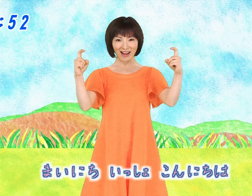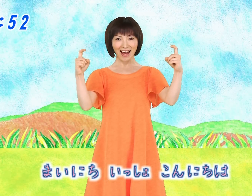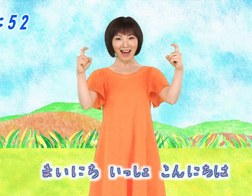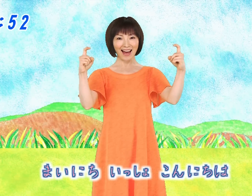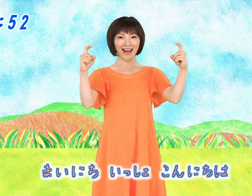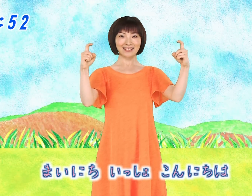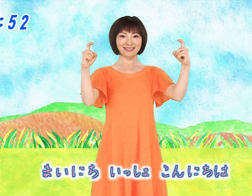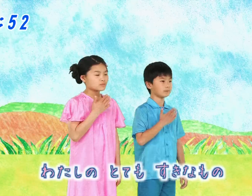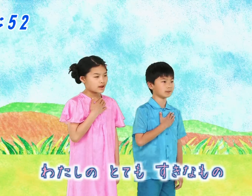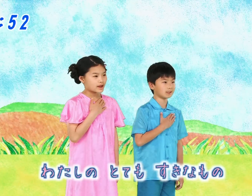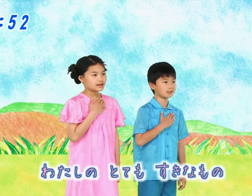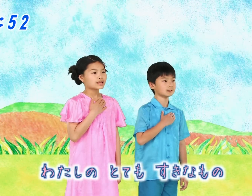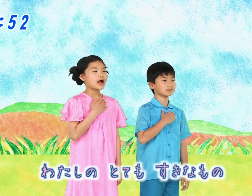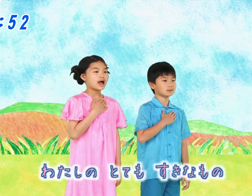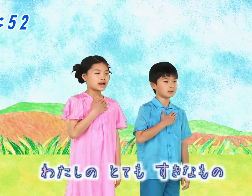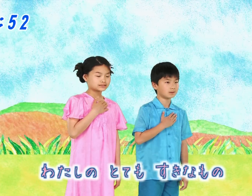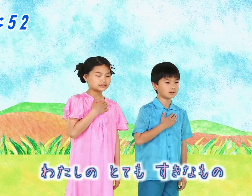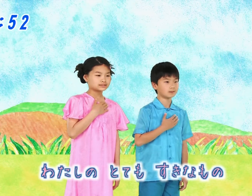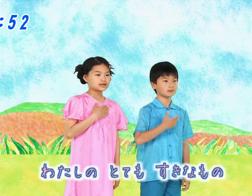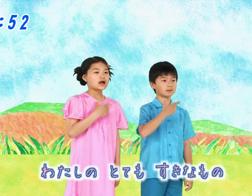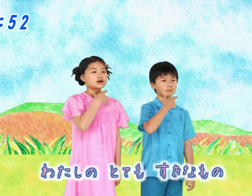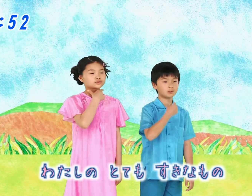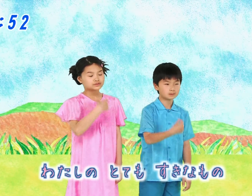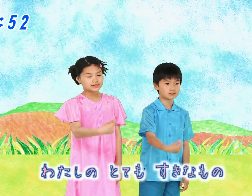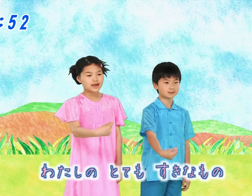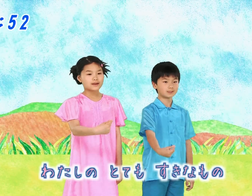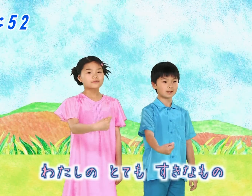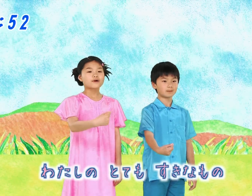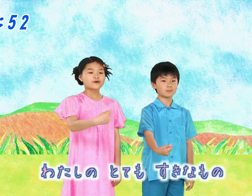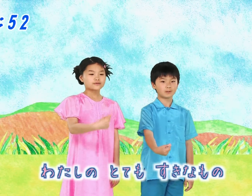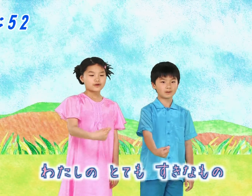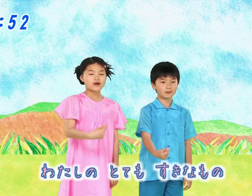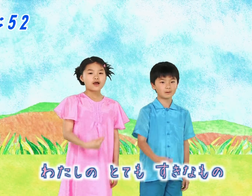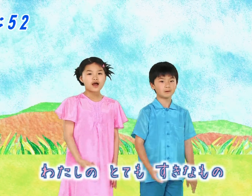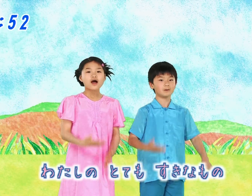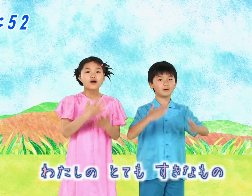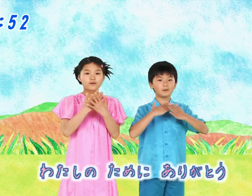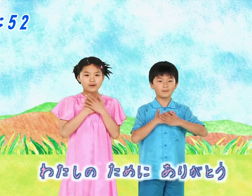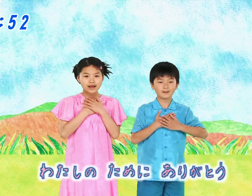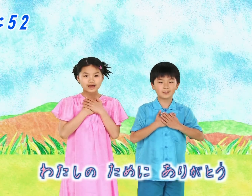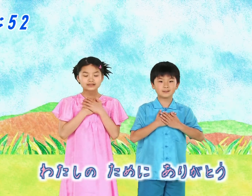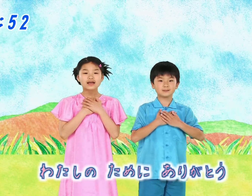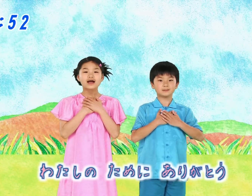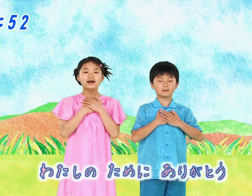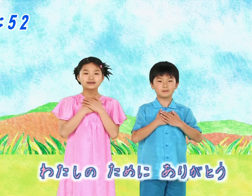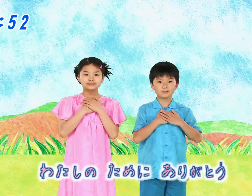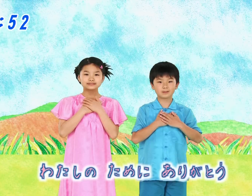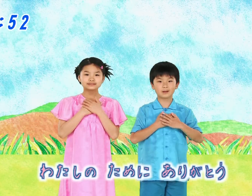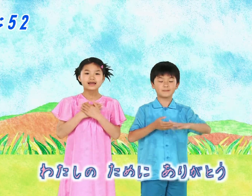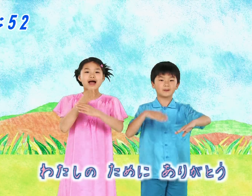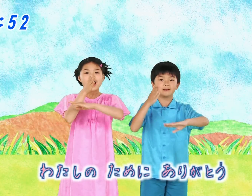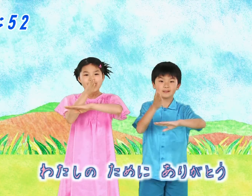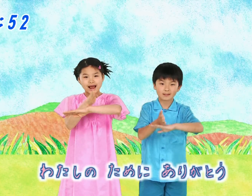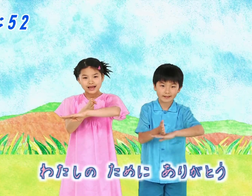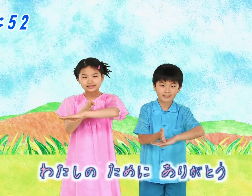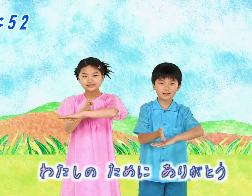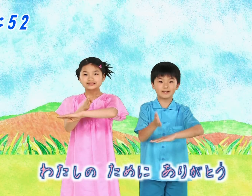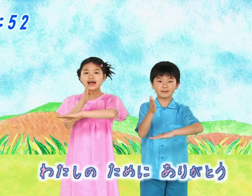こんにちは私のとても好きなもの私のために